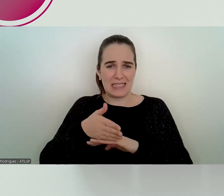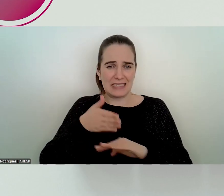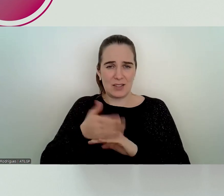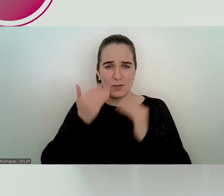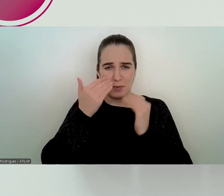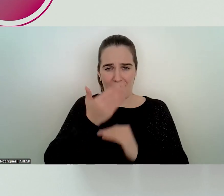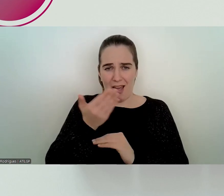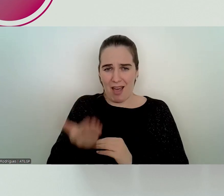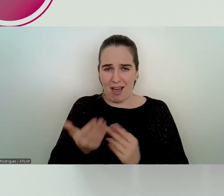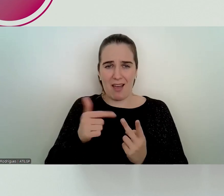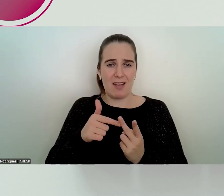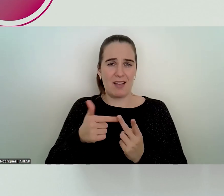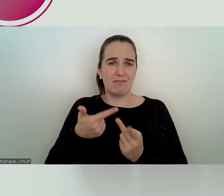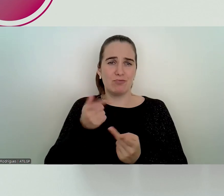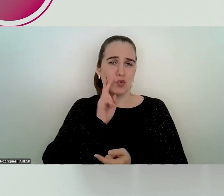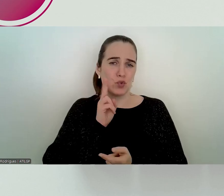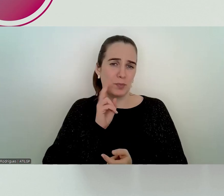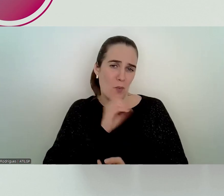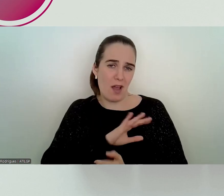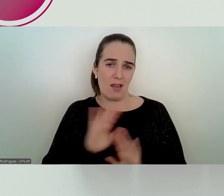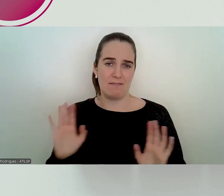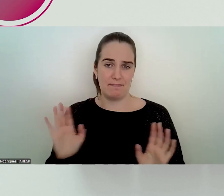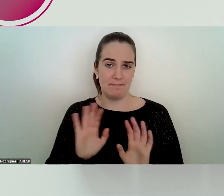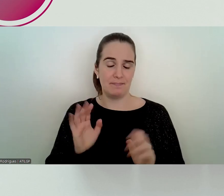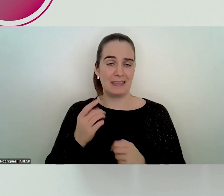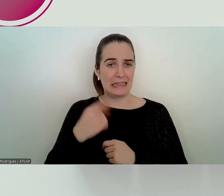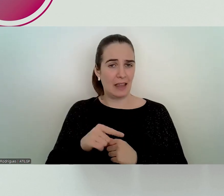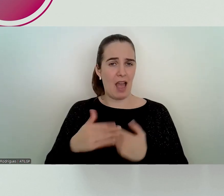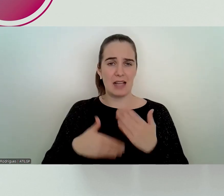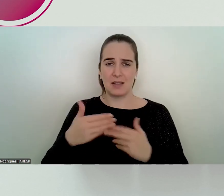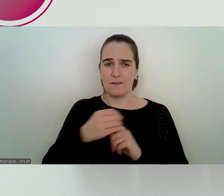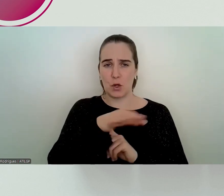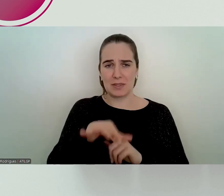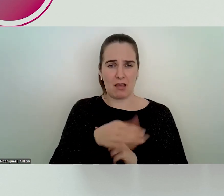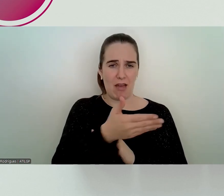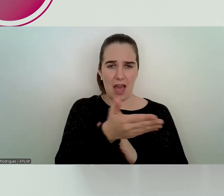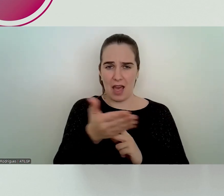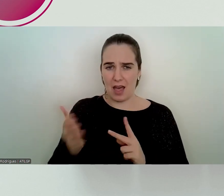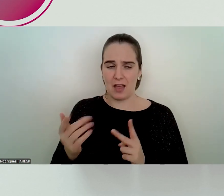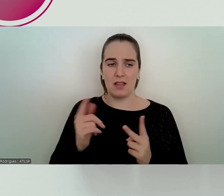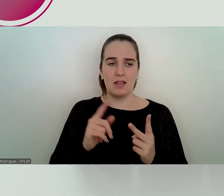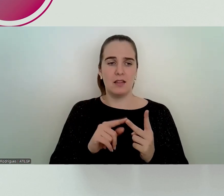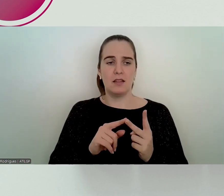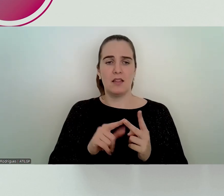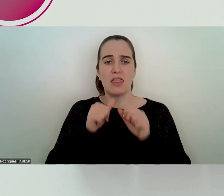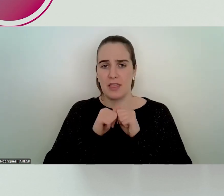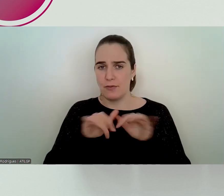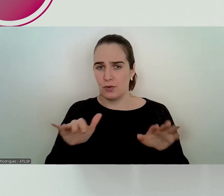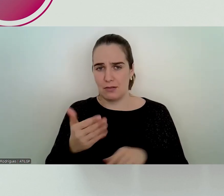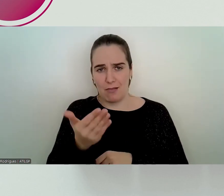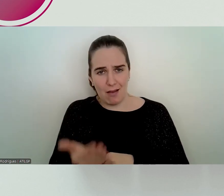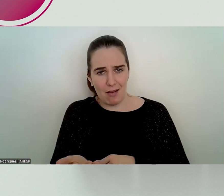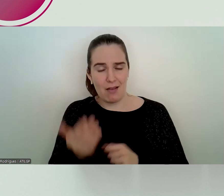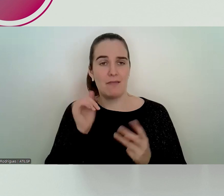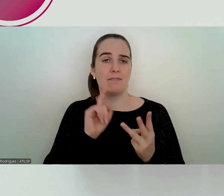razão de ser, na verdade, porque há muitas ações de formação, de divulgação, que